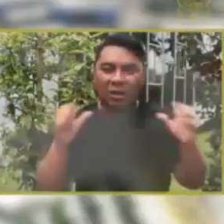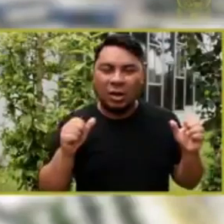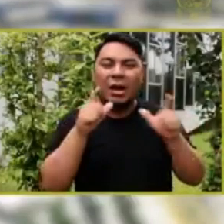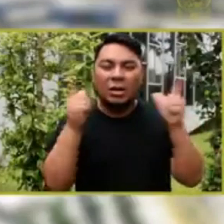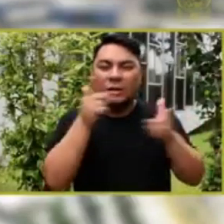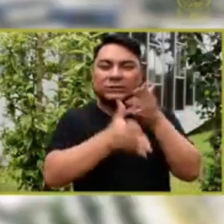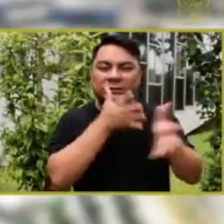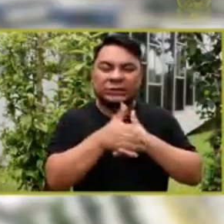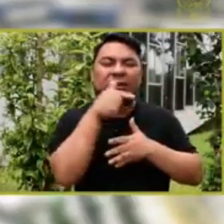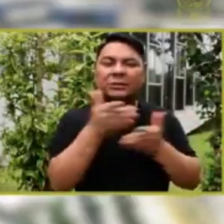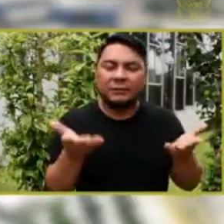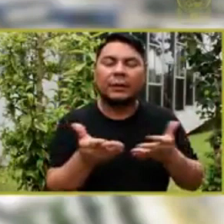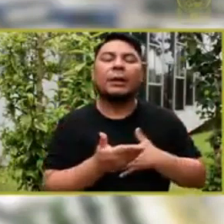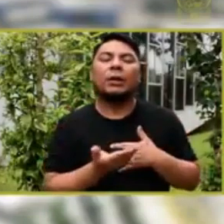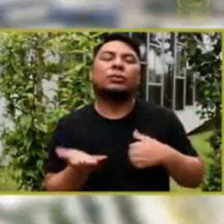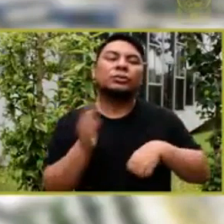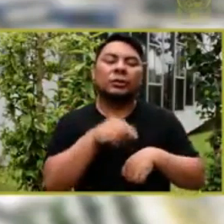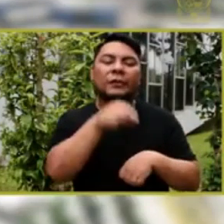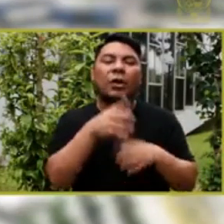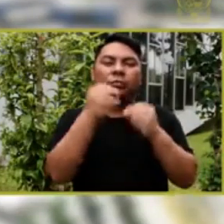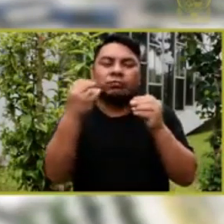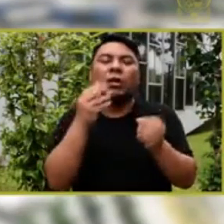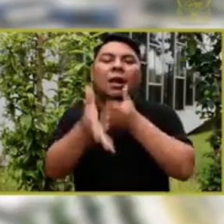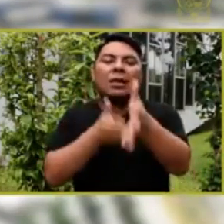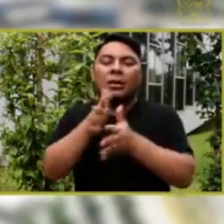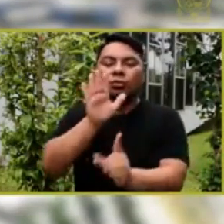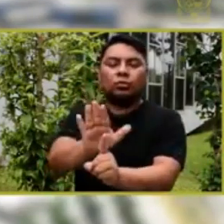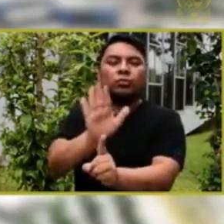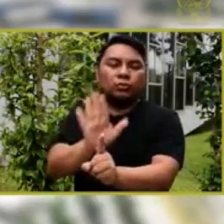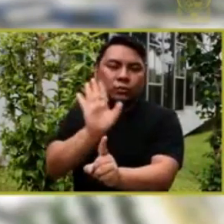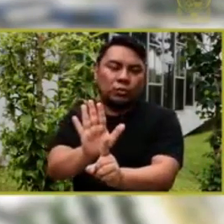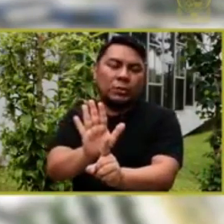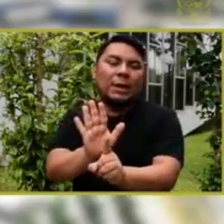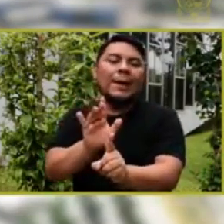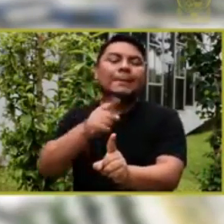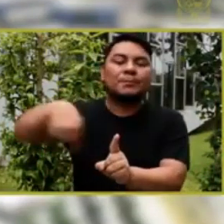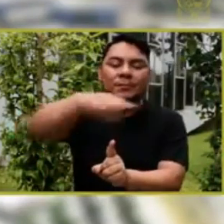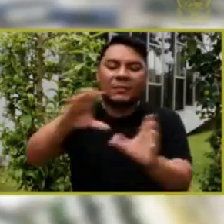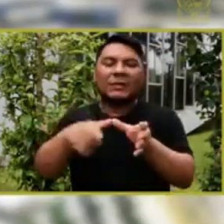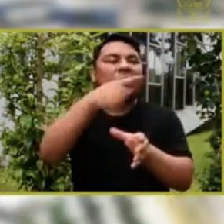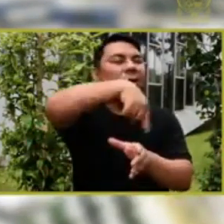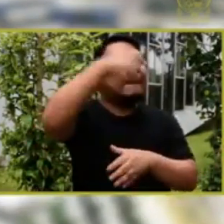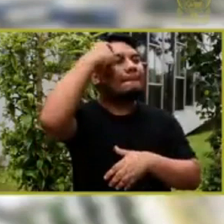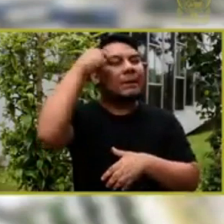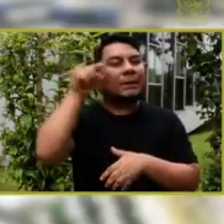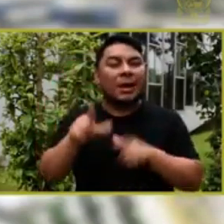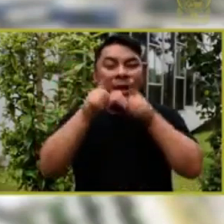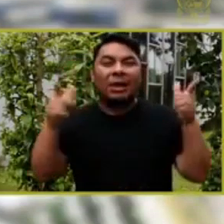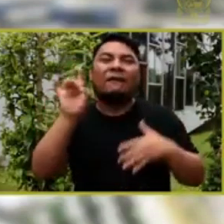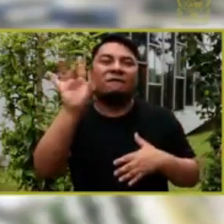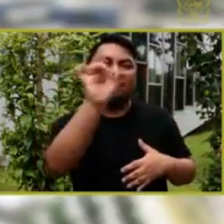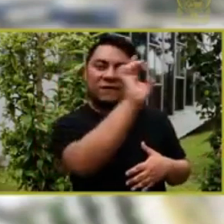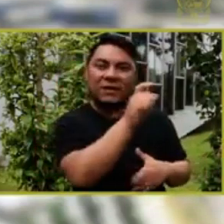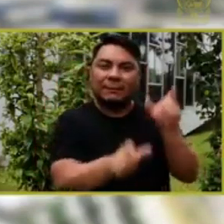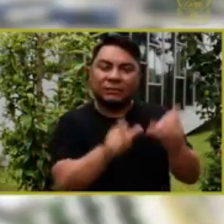Cuando hablamos de lengua de señas nos referimos a un conjunto de lenguas naturales. Siempre hay esta idea de que las lenguas de señas, es